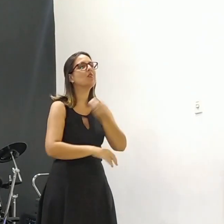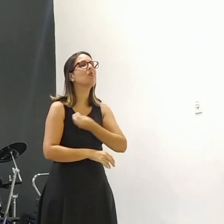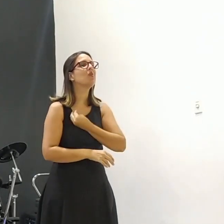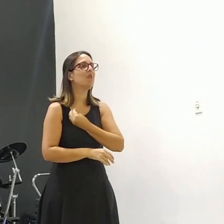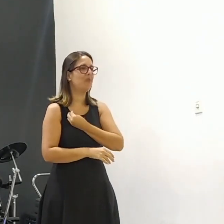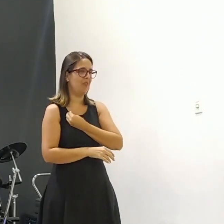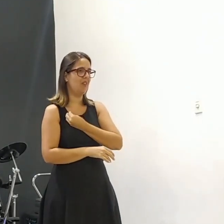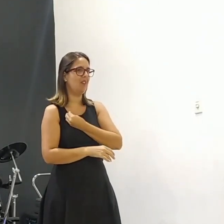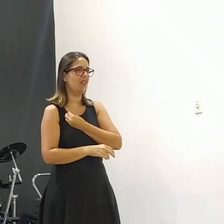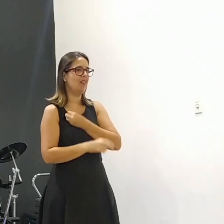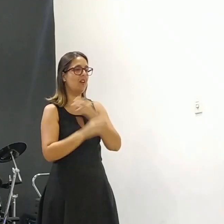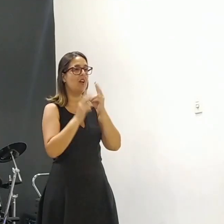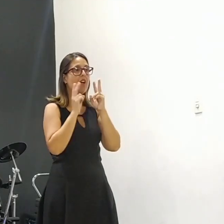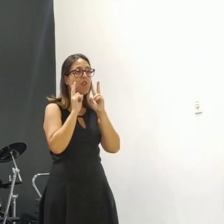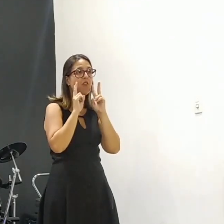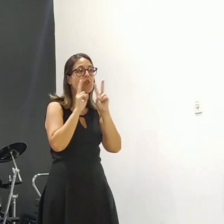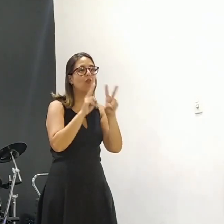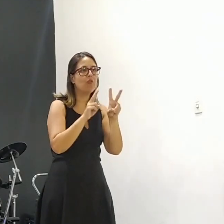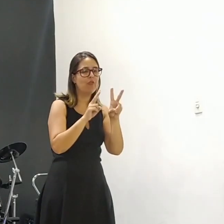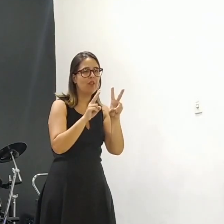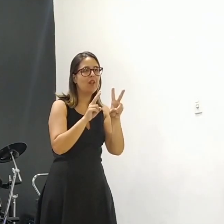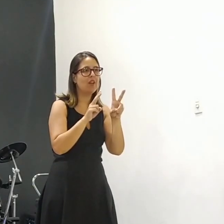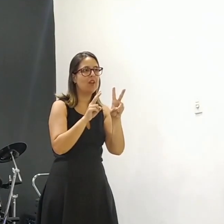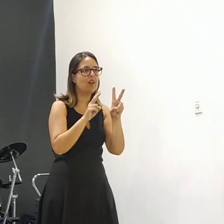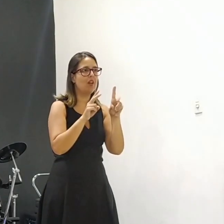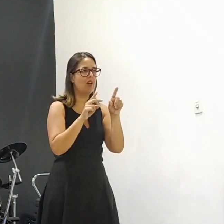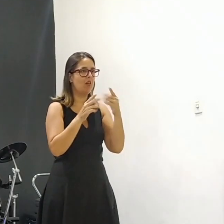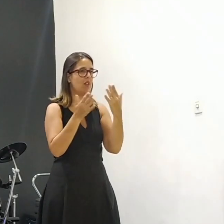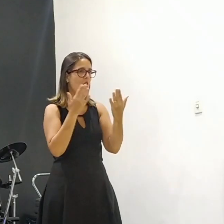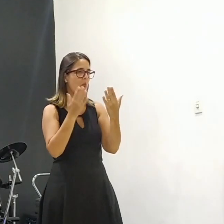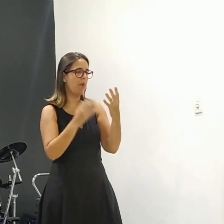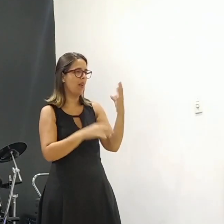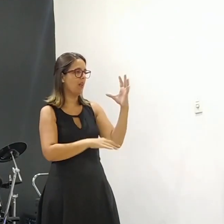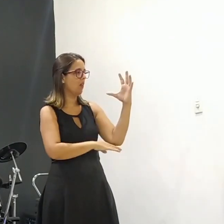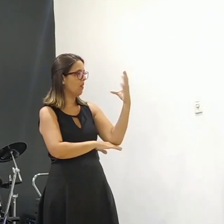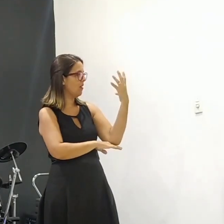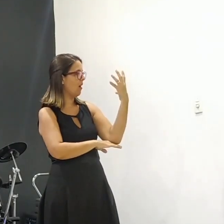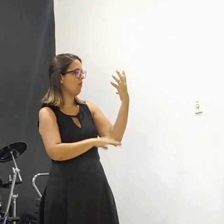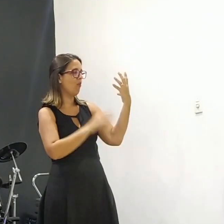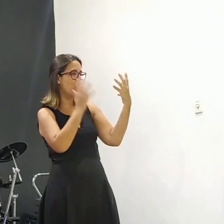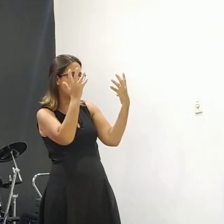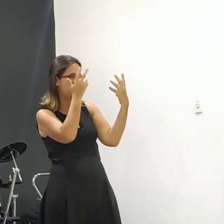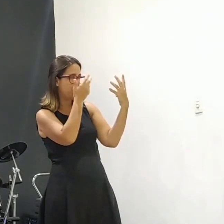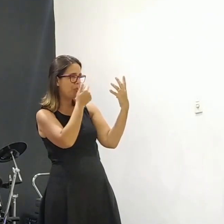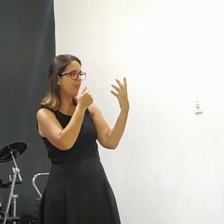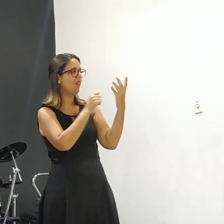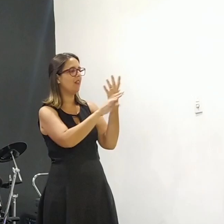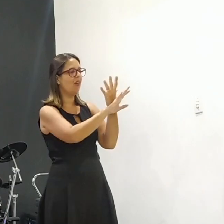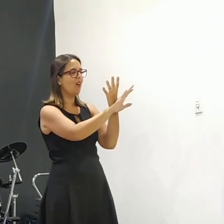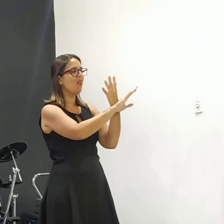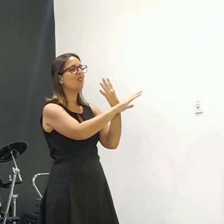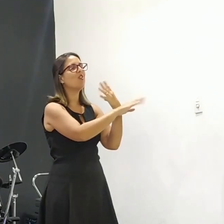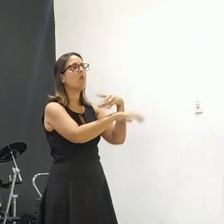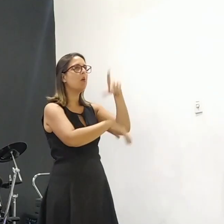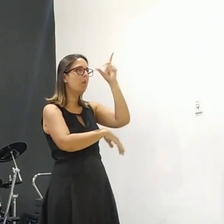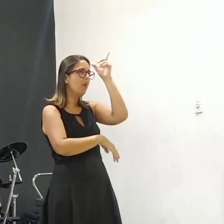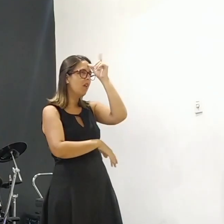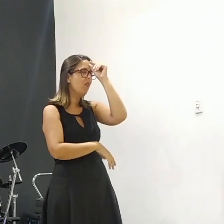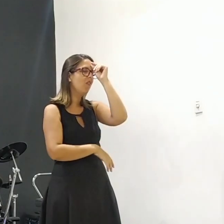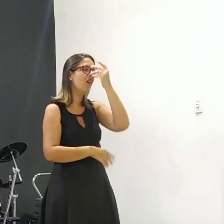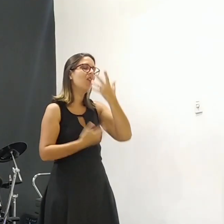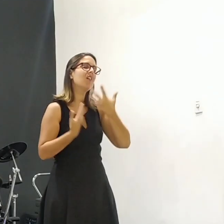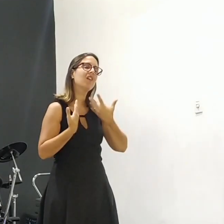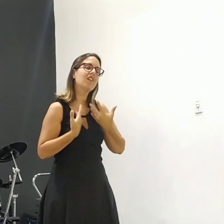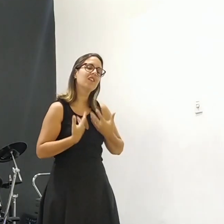porque vão ver em você essa árvore frondosa que dá sombra para aliviar o cansaço de muitas